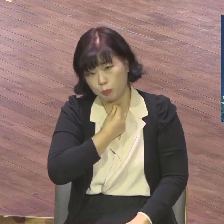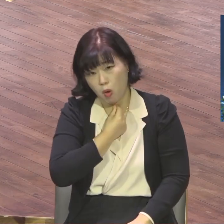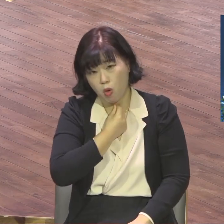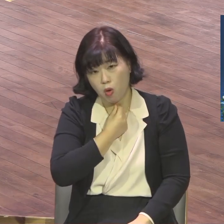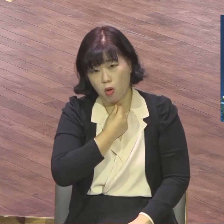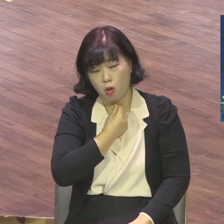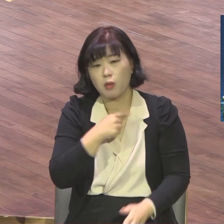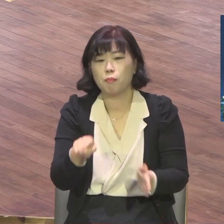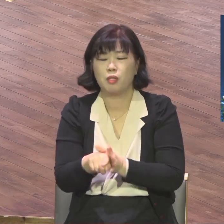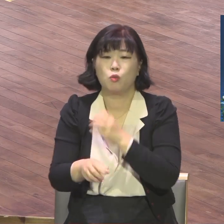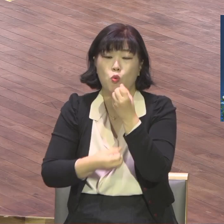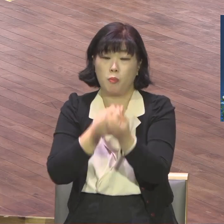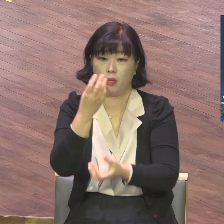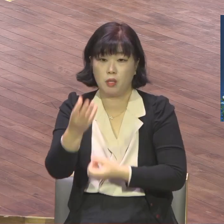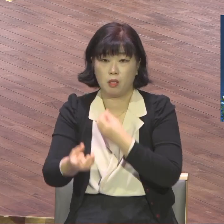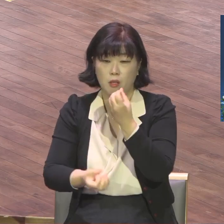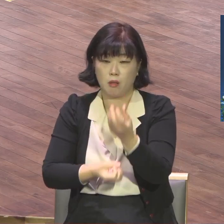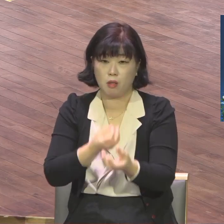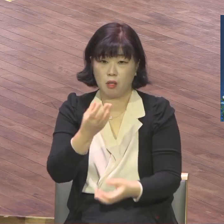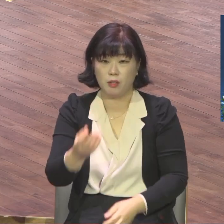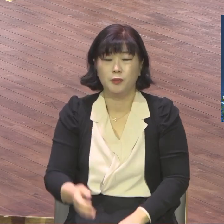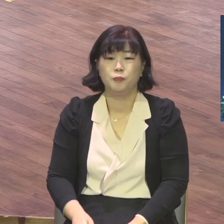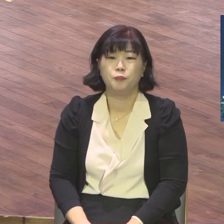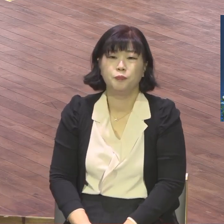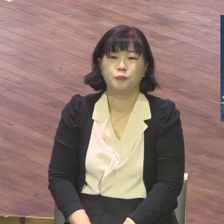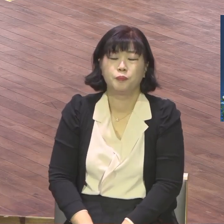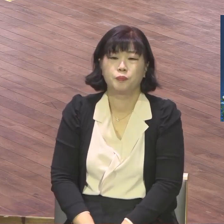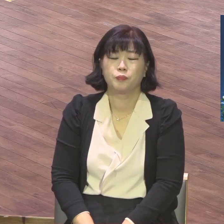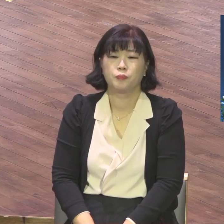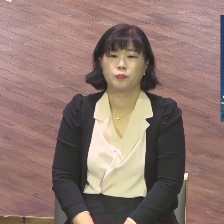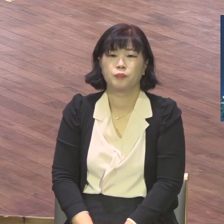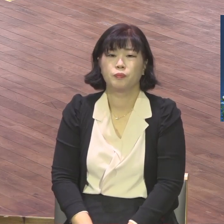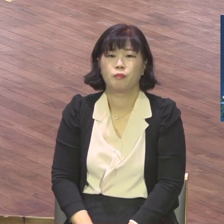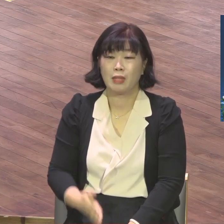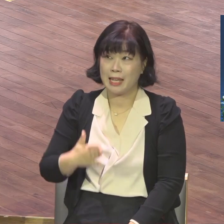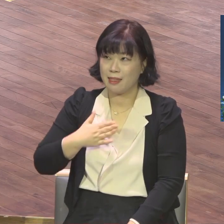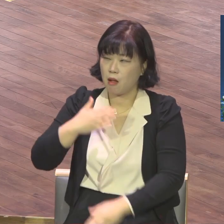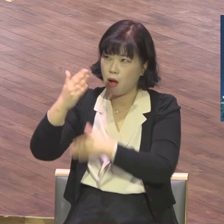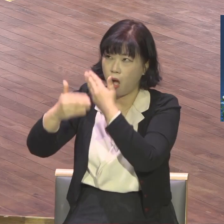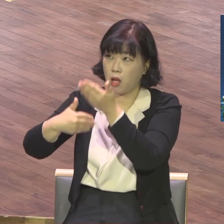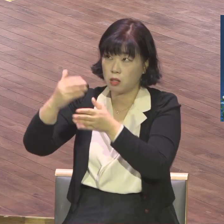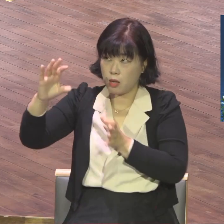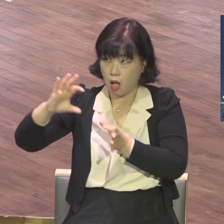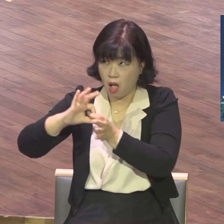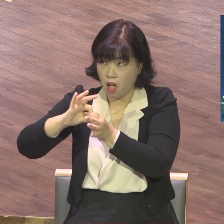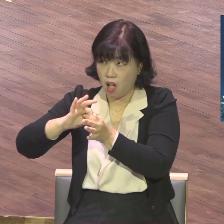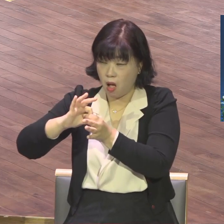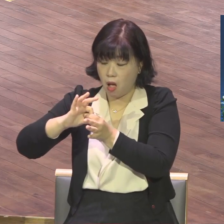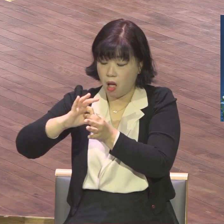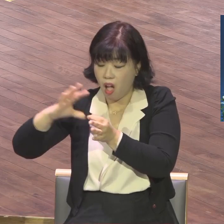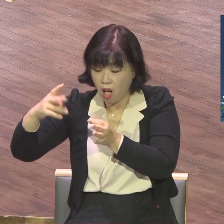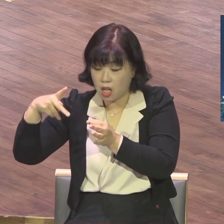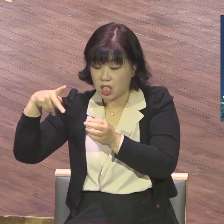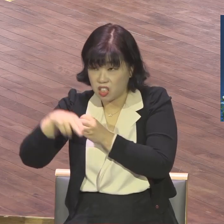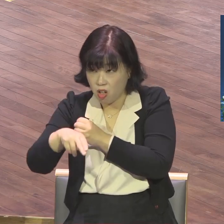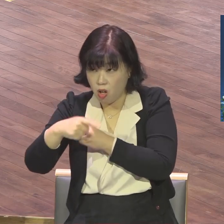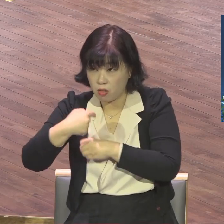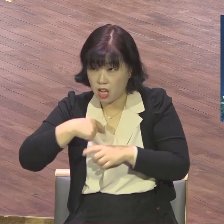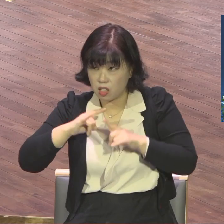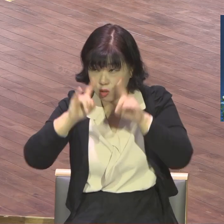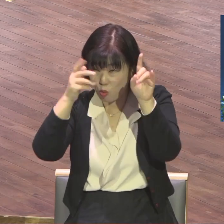너무너무 확실하기 때문에. 영혼에 대한 뜨거운 사랑,